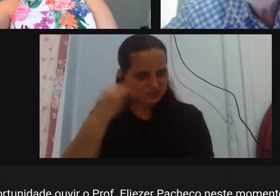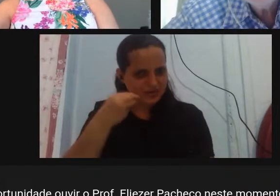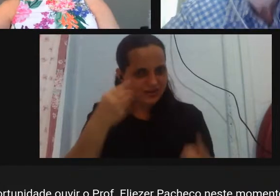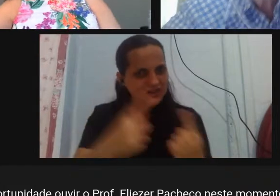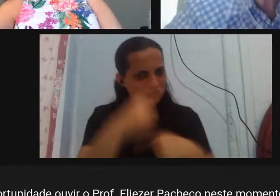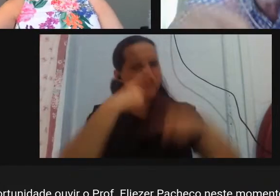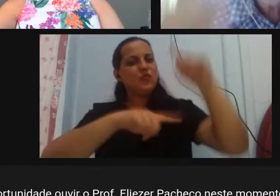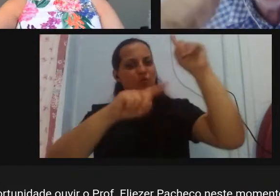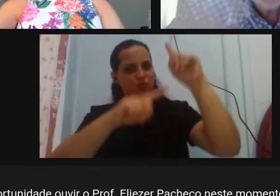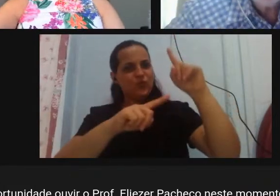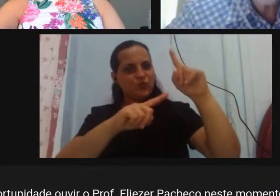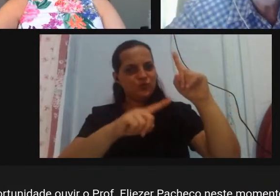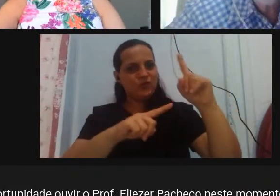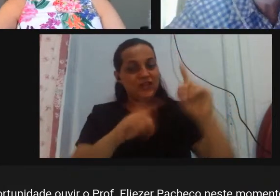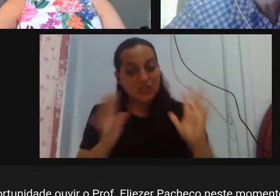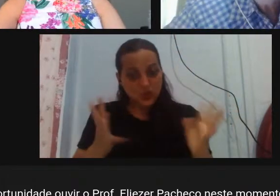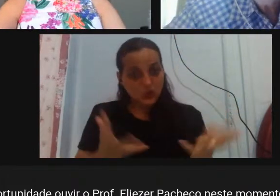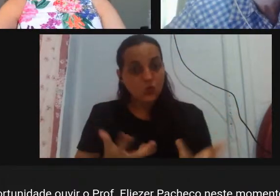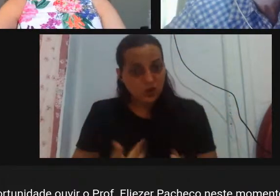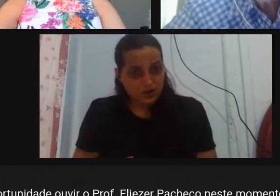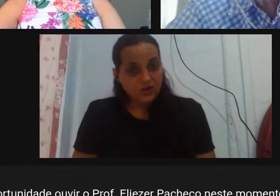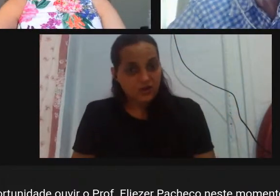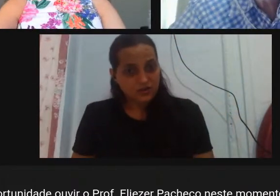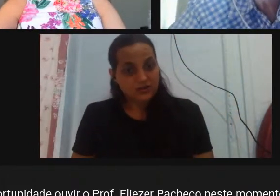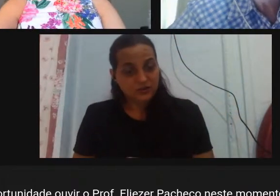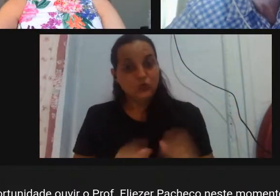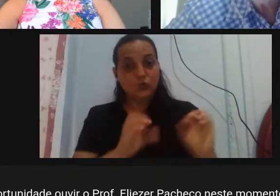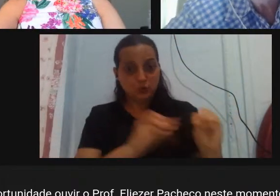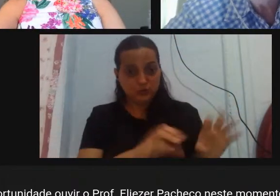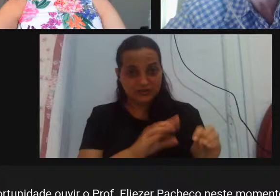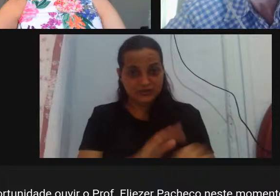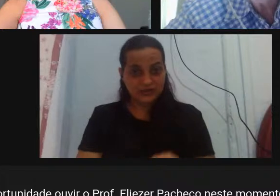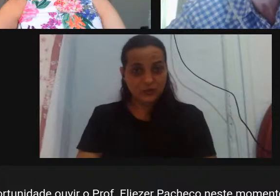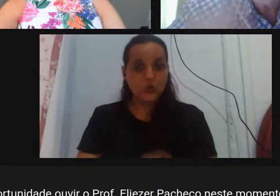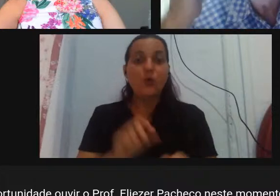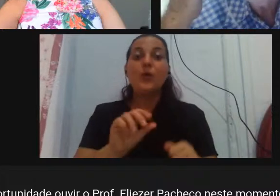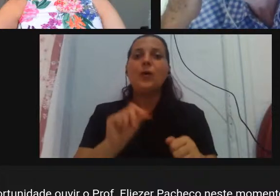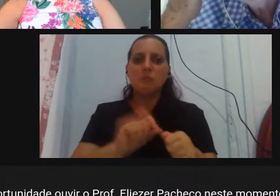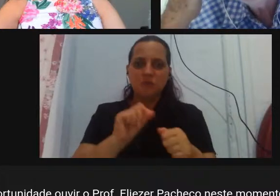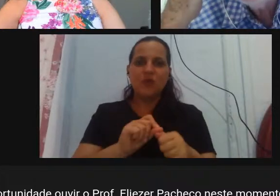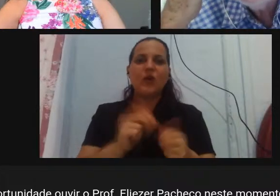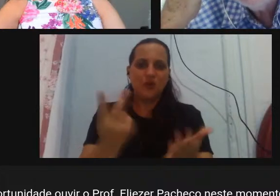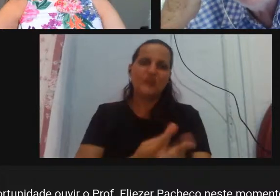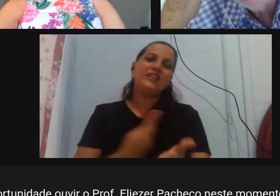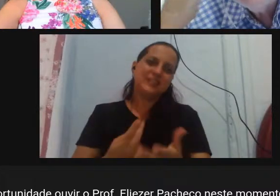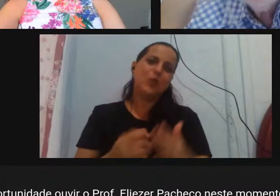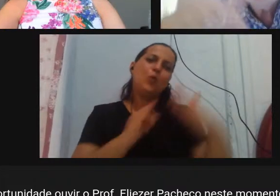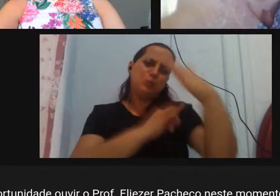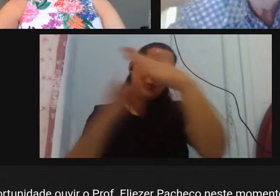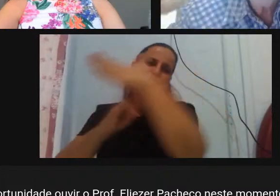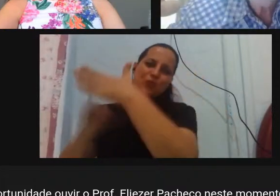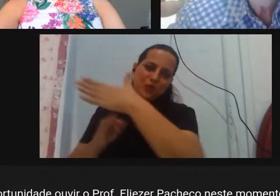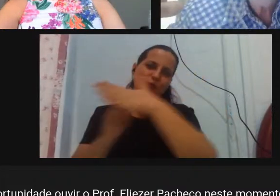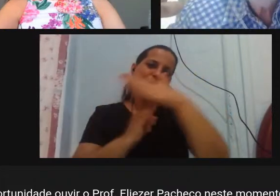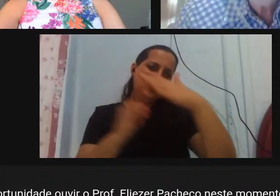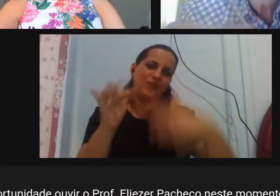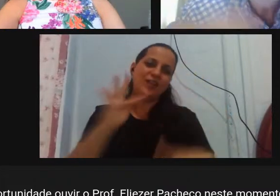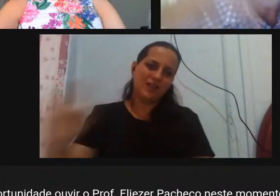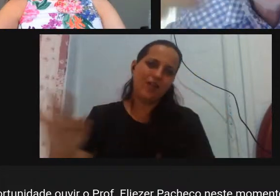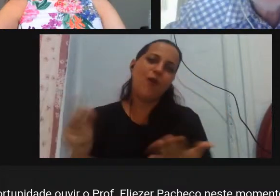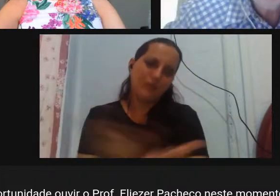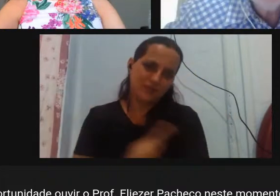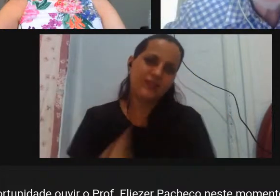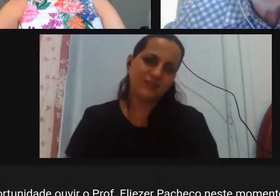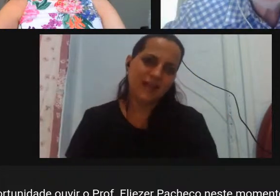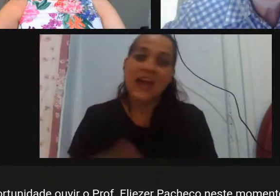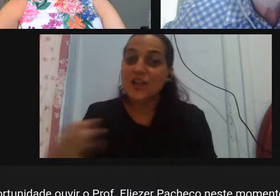revolucionária e de qualidade, como foi feito com os institutos federais, isso é algo